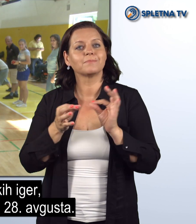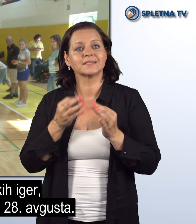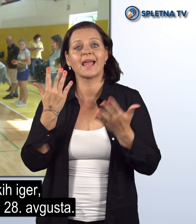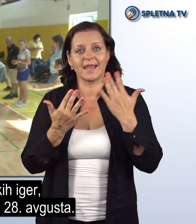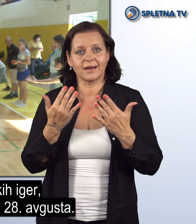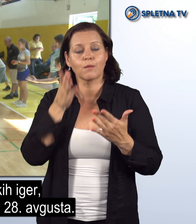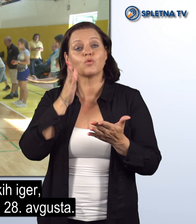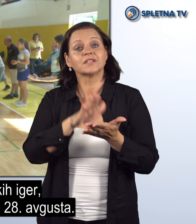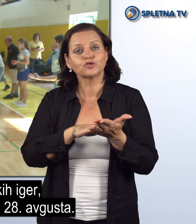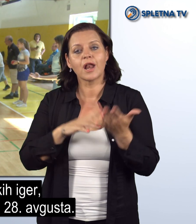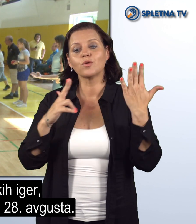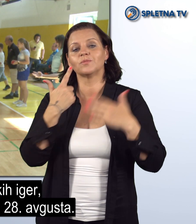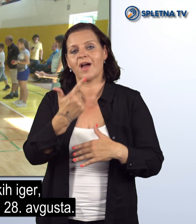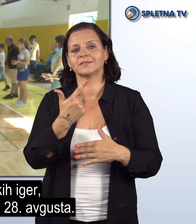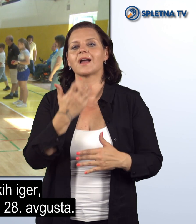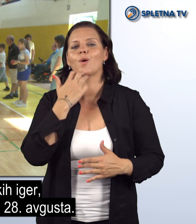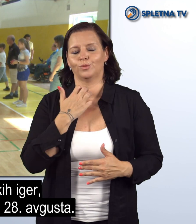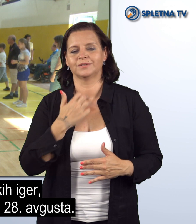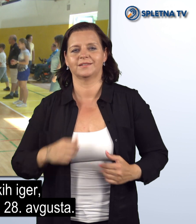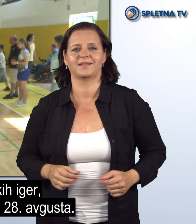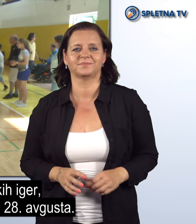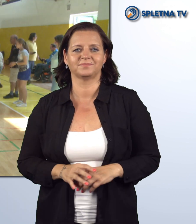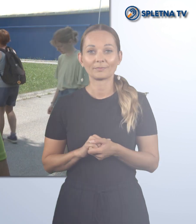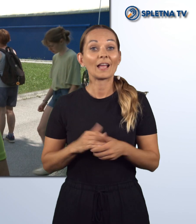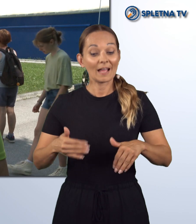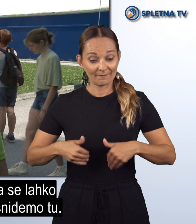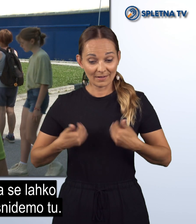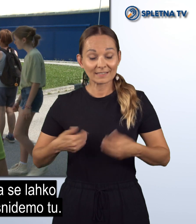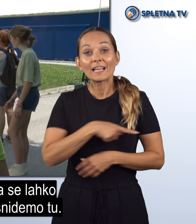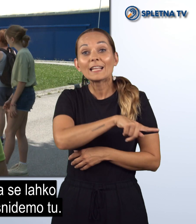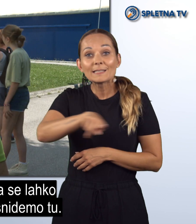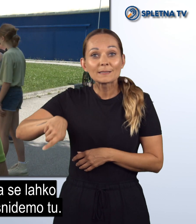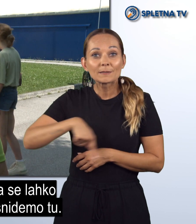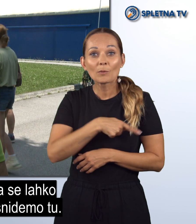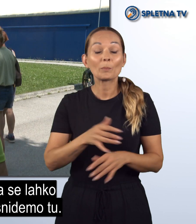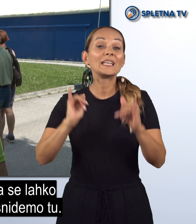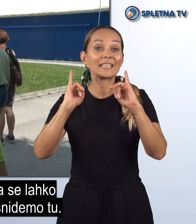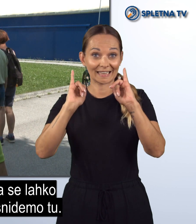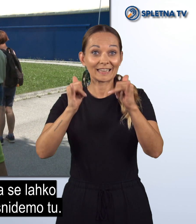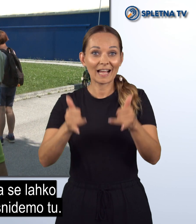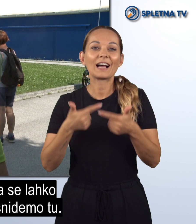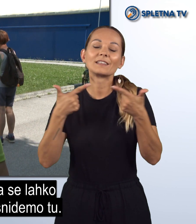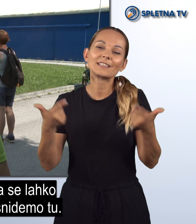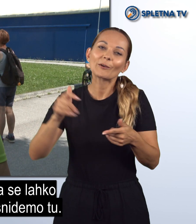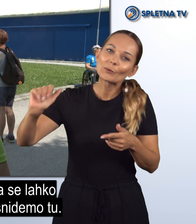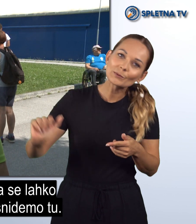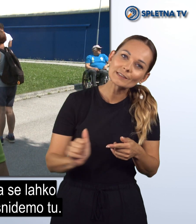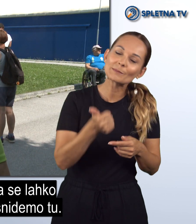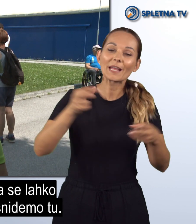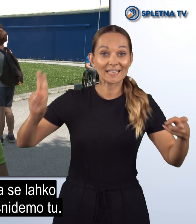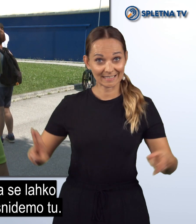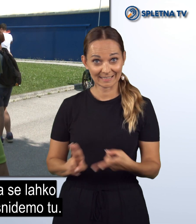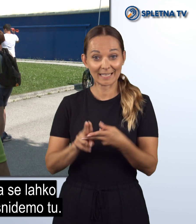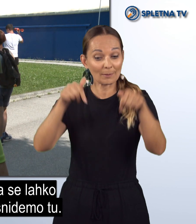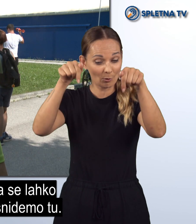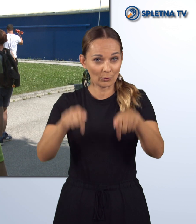paralimpijskih iger, ki se bodo začele 28. avgusta. Veseli smo, da se lahko spet